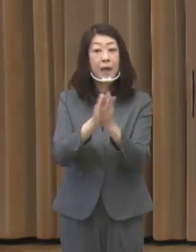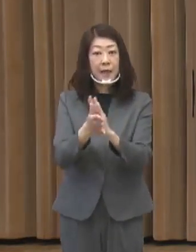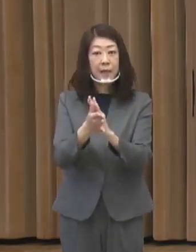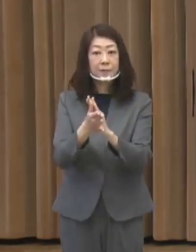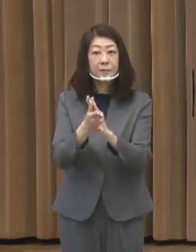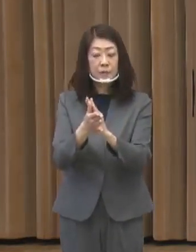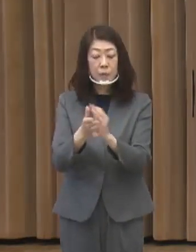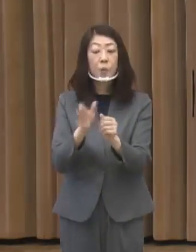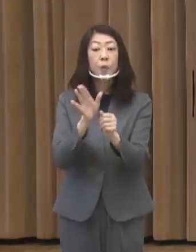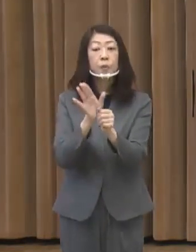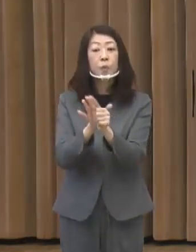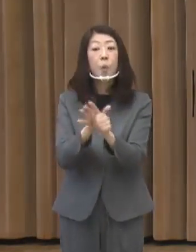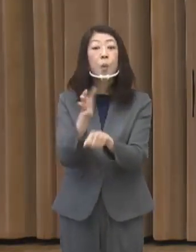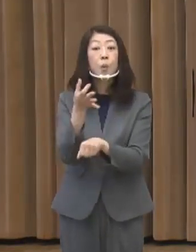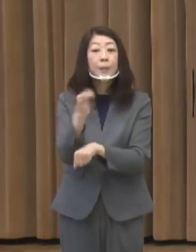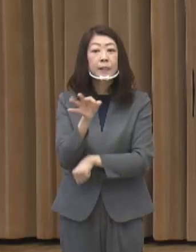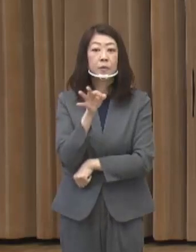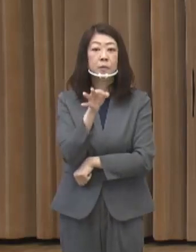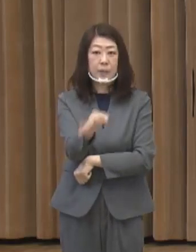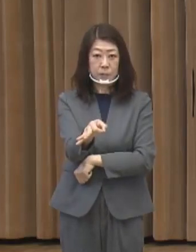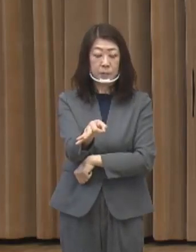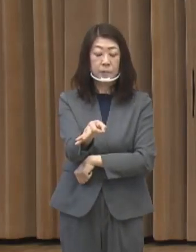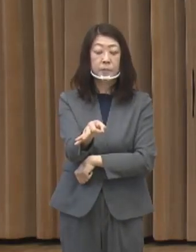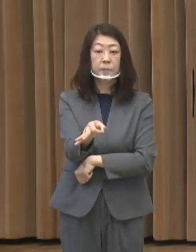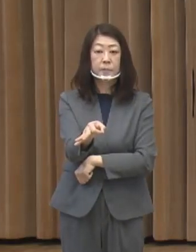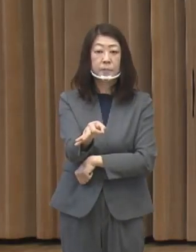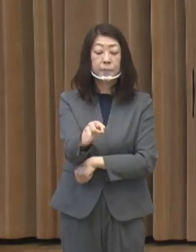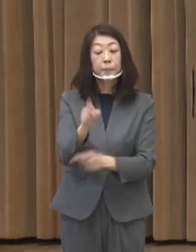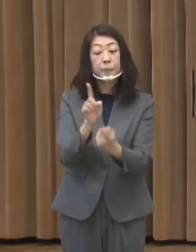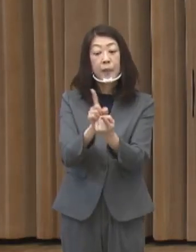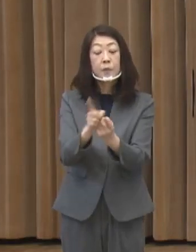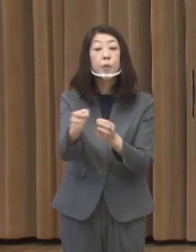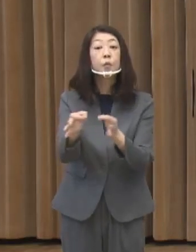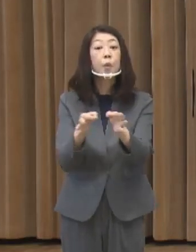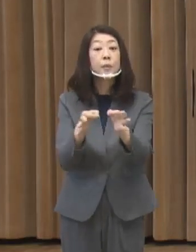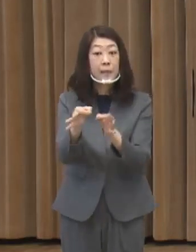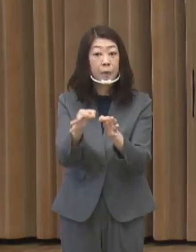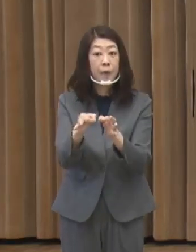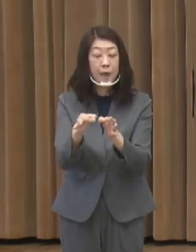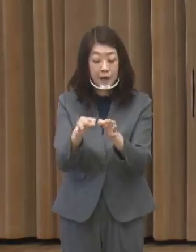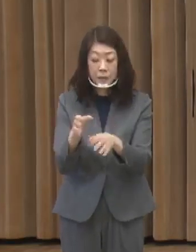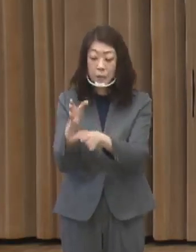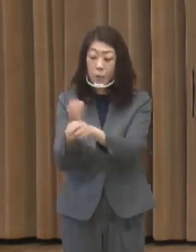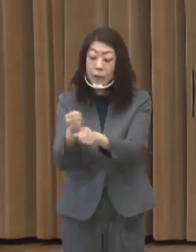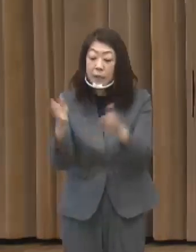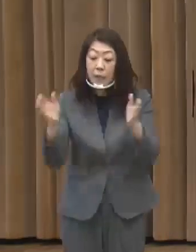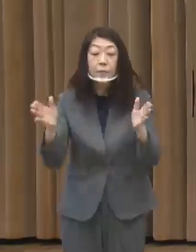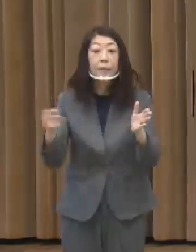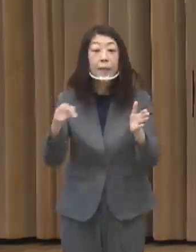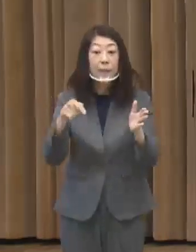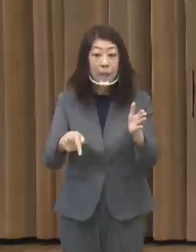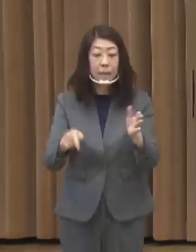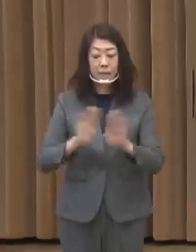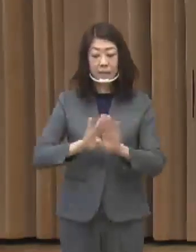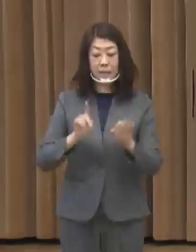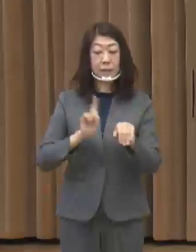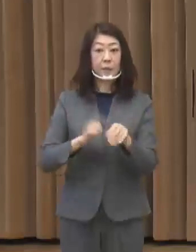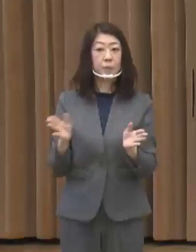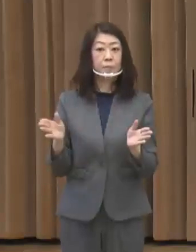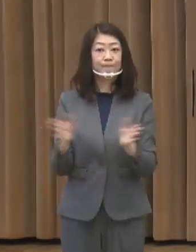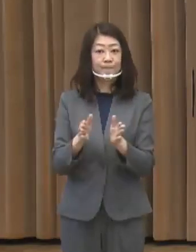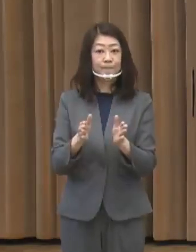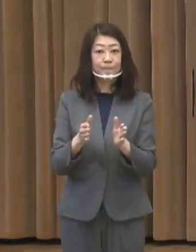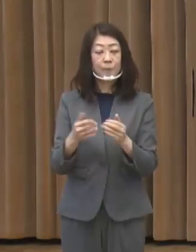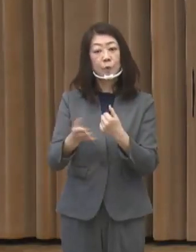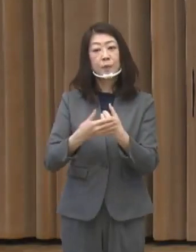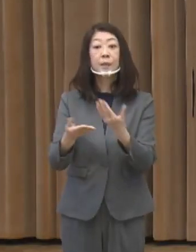力金を支給するものであります。対象店舗は期間中営業時間の短縮に協力をい